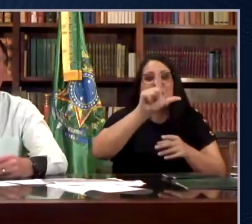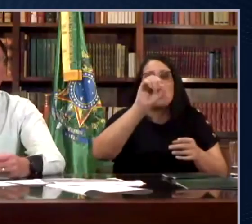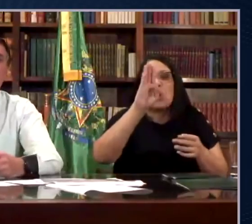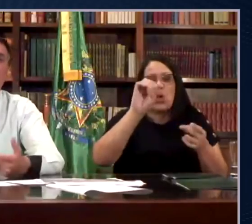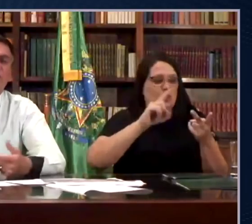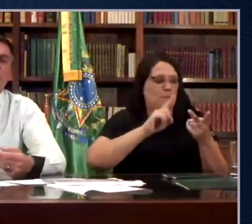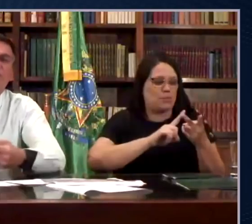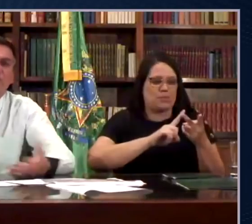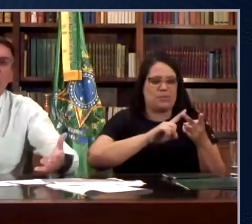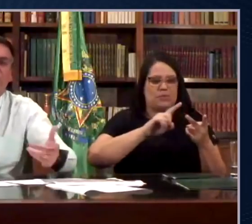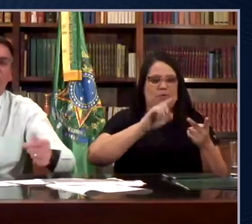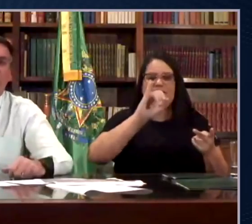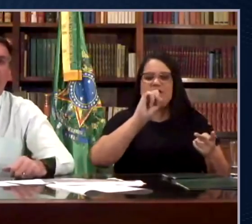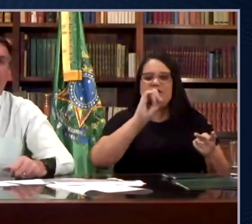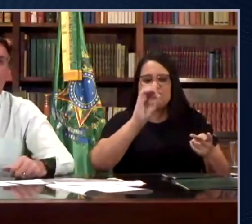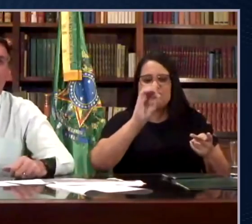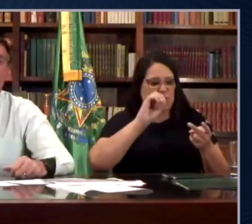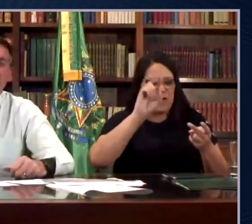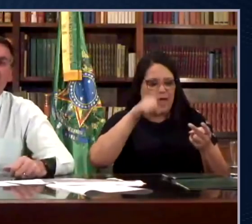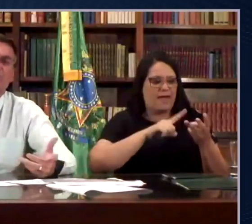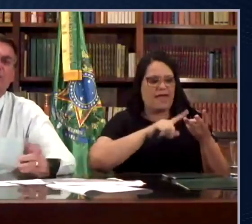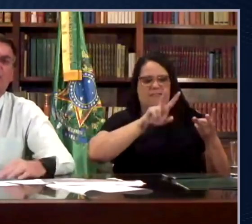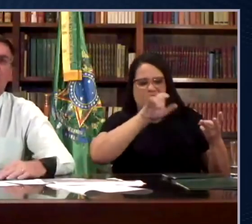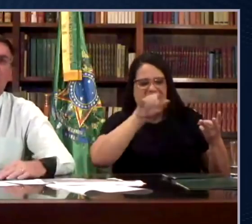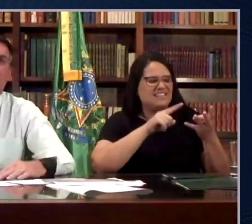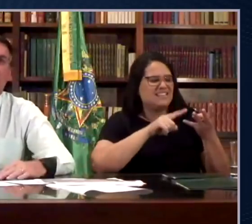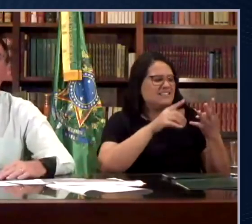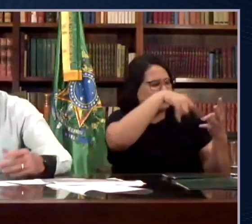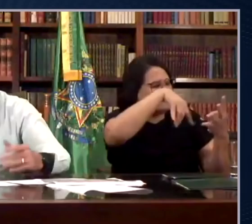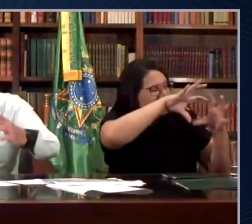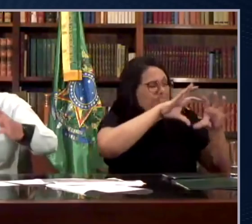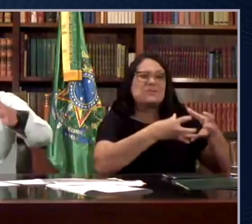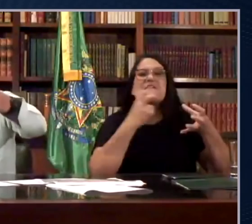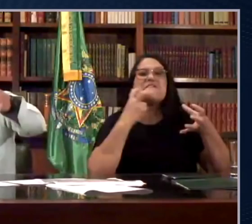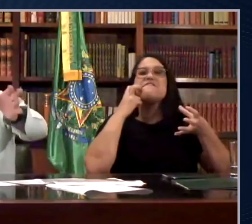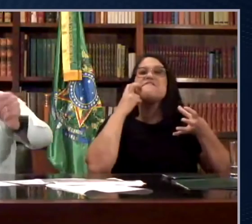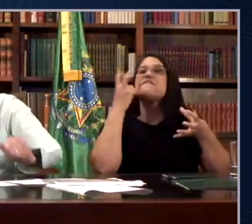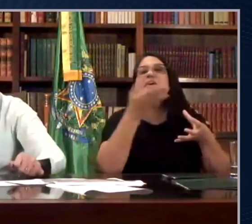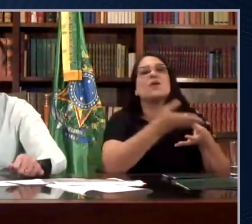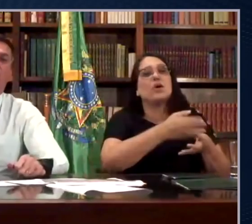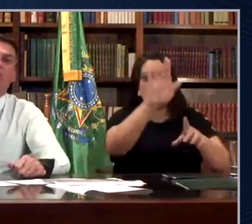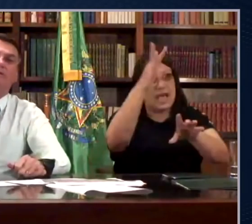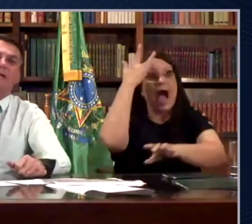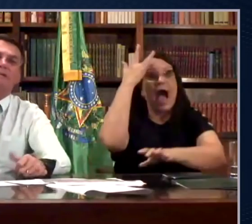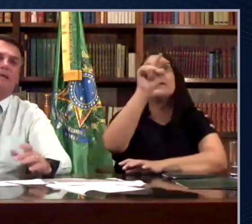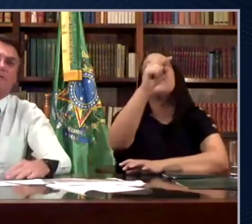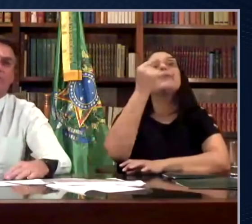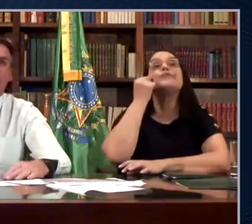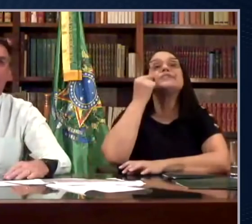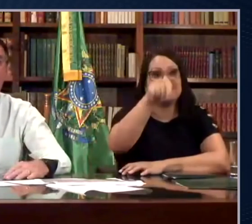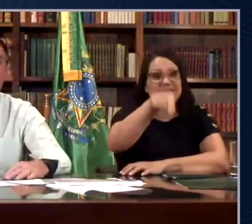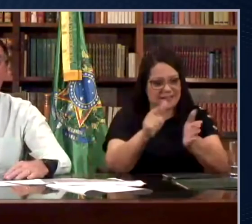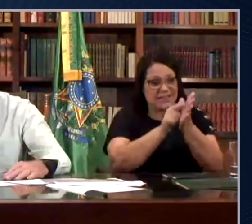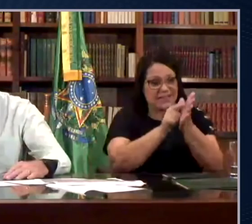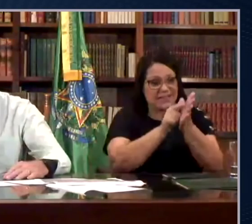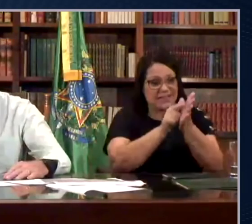Isto é uma vergonha que esse cara faz o tempo todo atacando o governo. Você abre a Folha de São Paulo amanhã, vai ter no mínimo 10 matérias